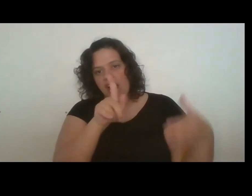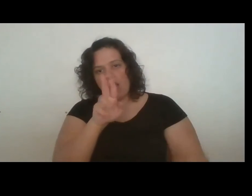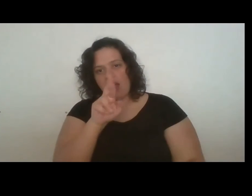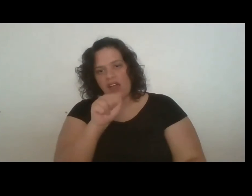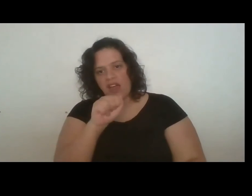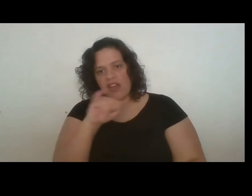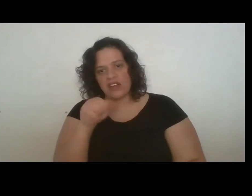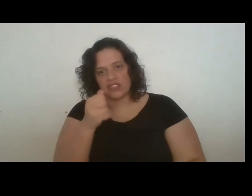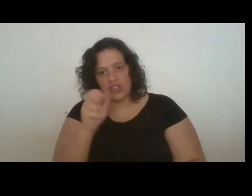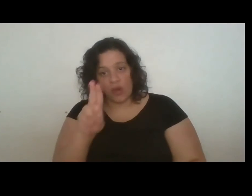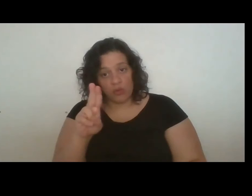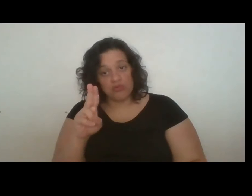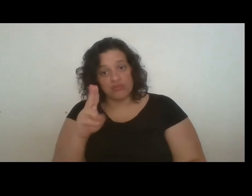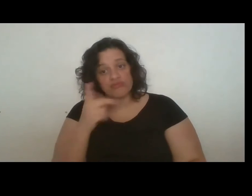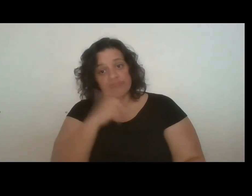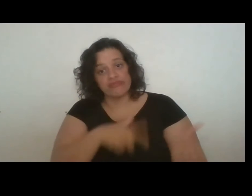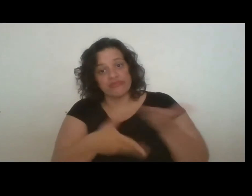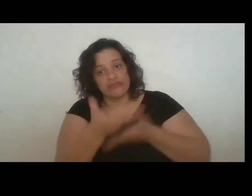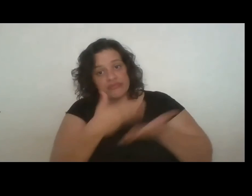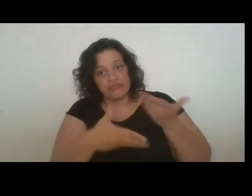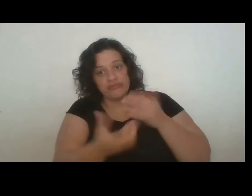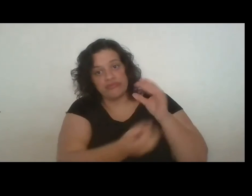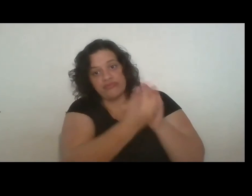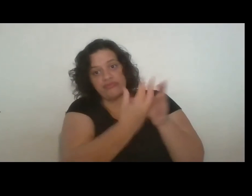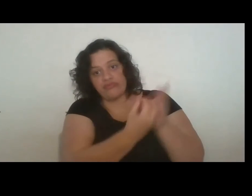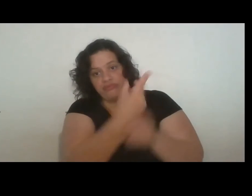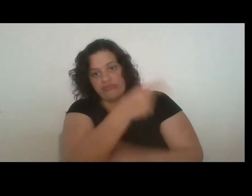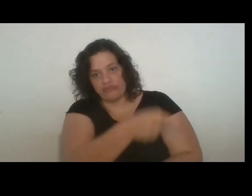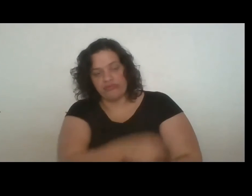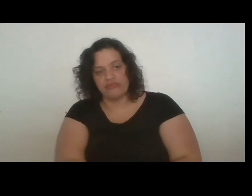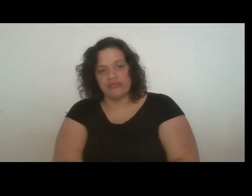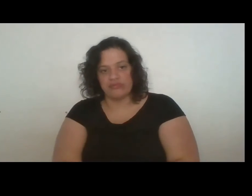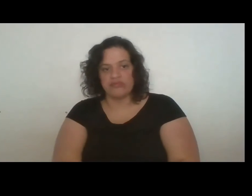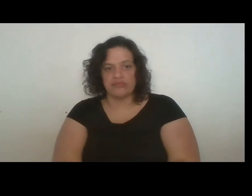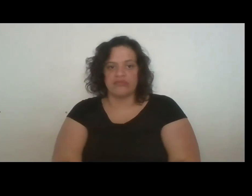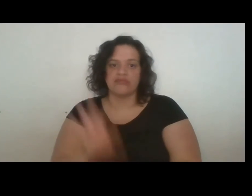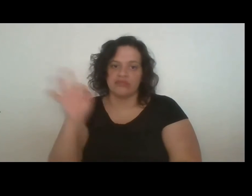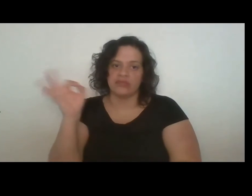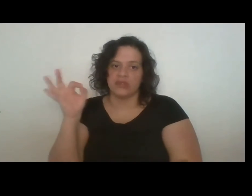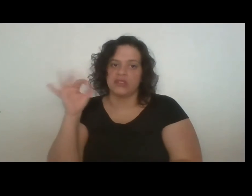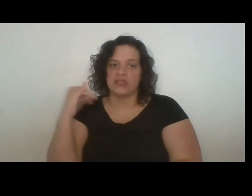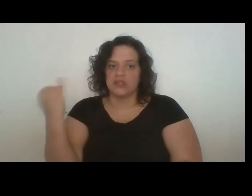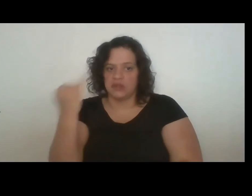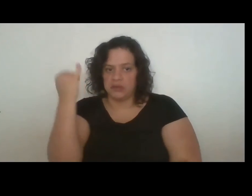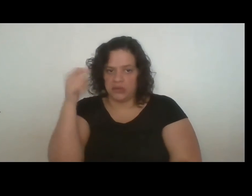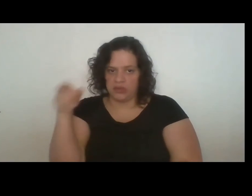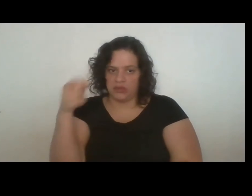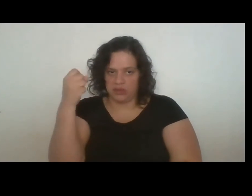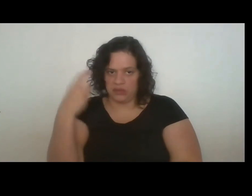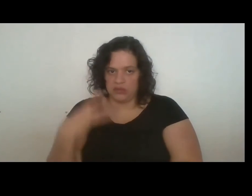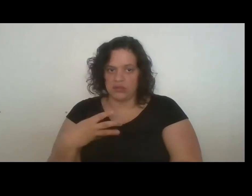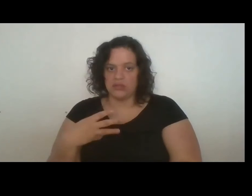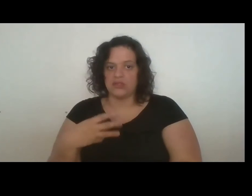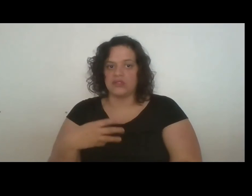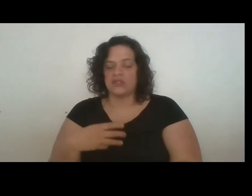de colaboração, né? É verdade, é muito importante ressaltar isso e a subprefeitura,